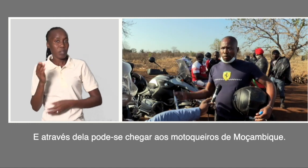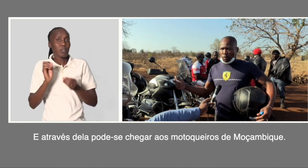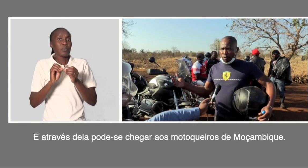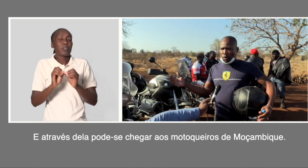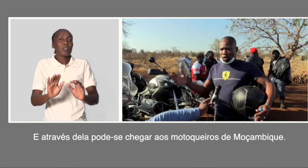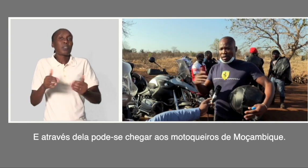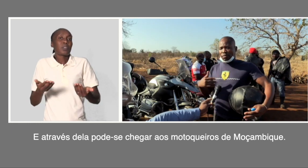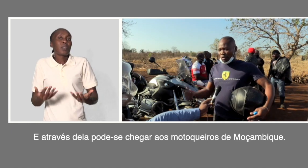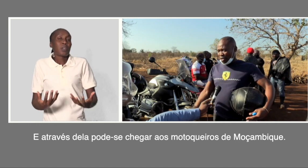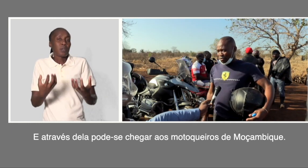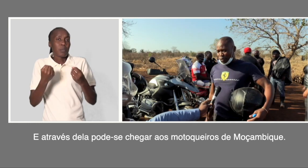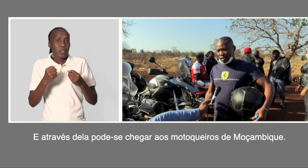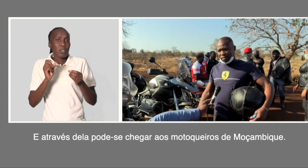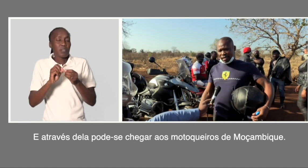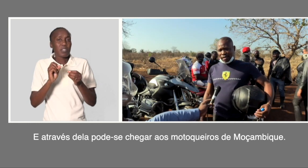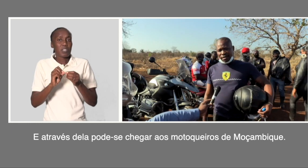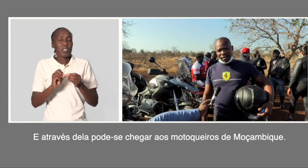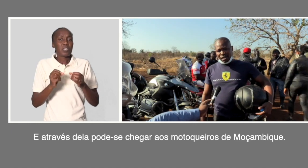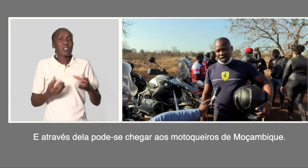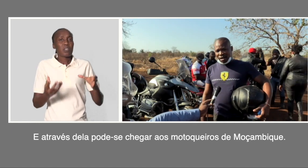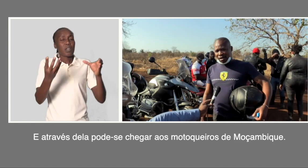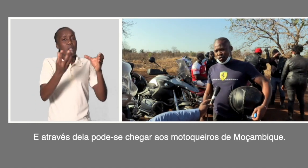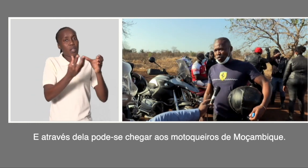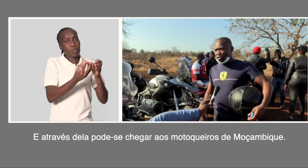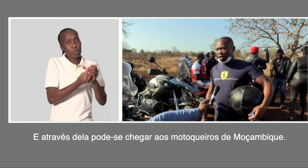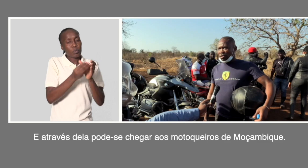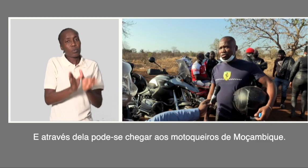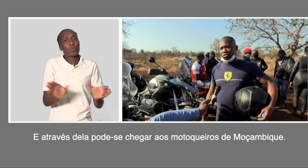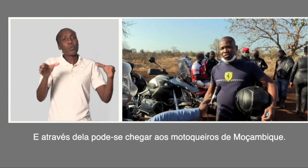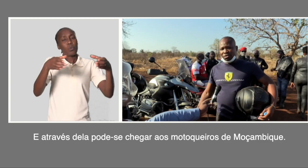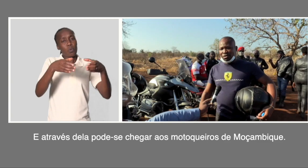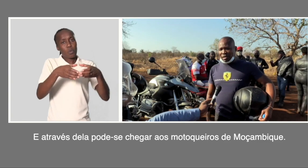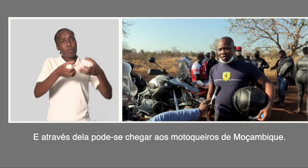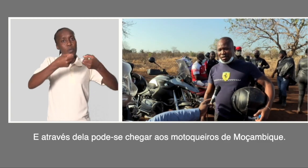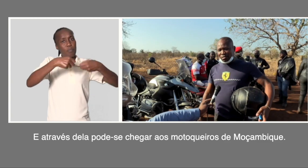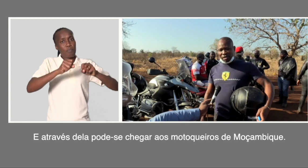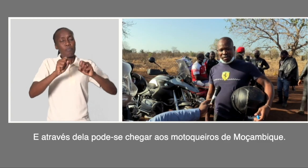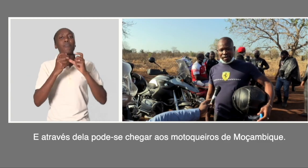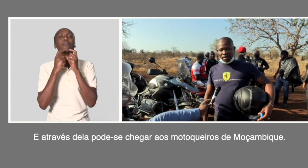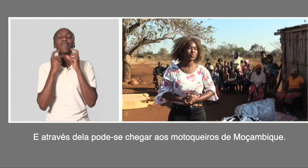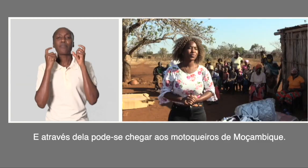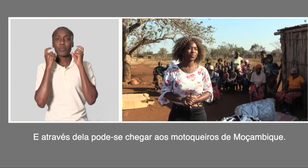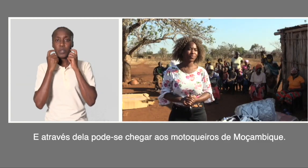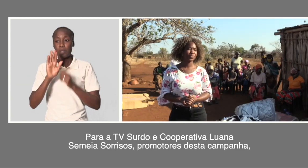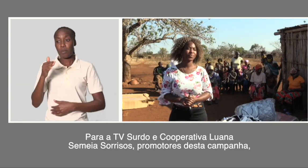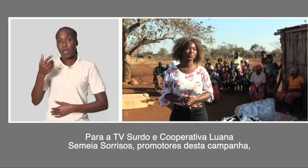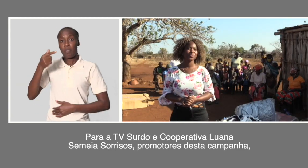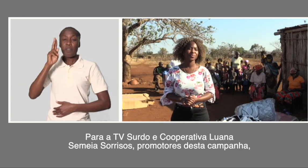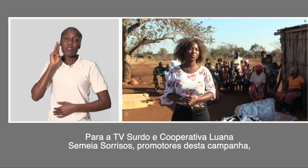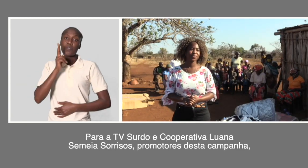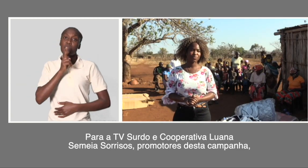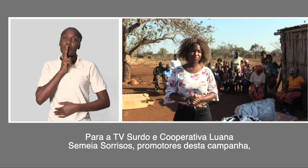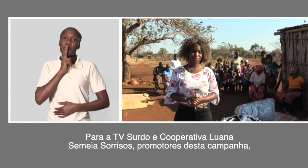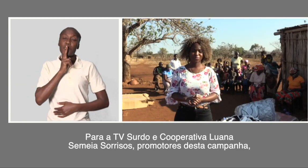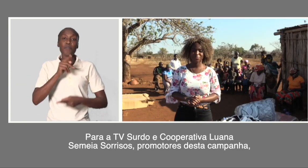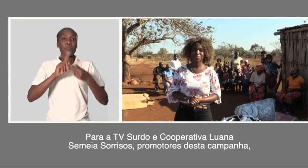pode se abraçar aos motoqueiros de Moçambique. Para a TV surdo e a